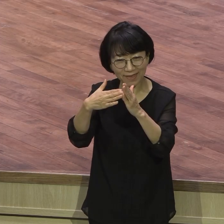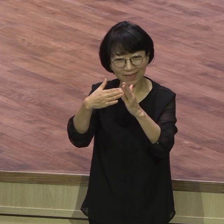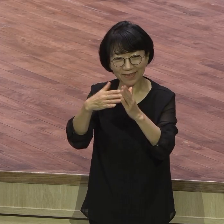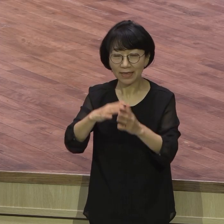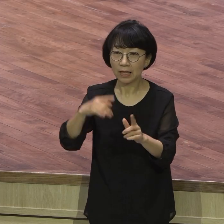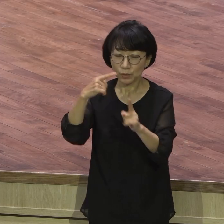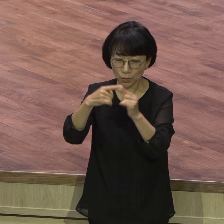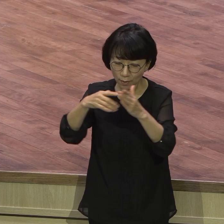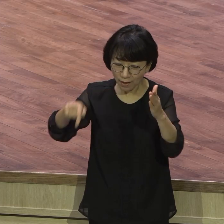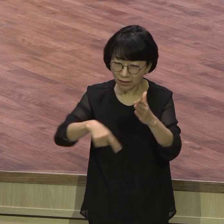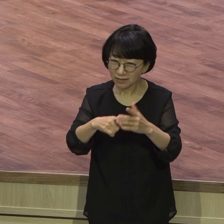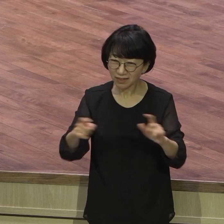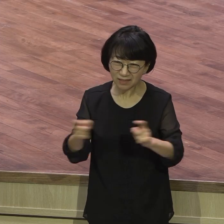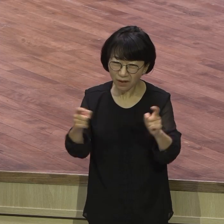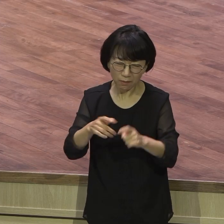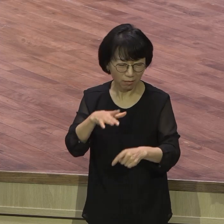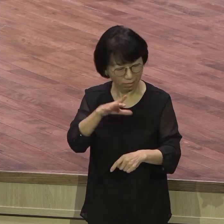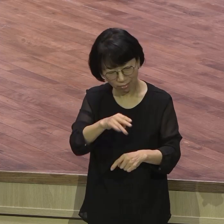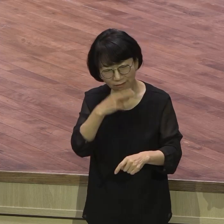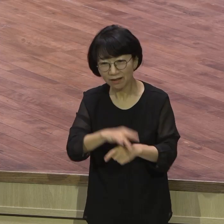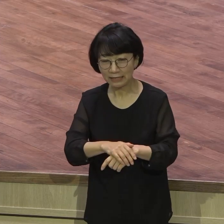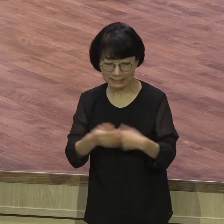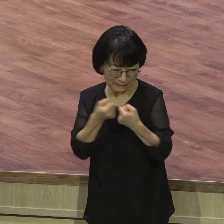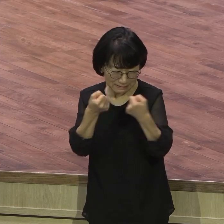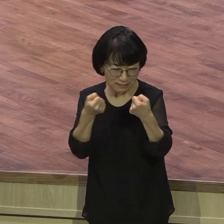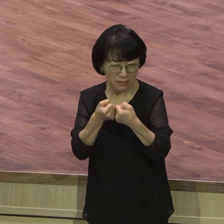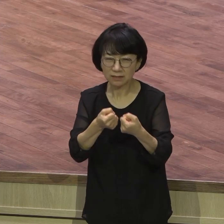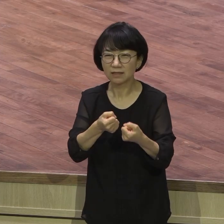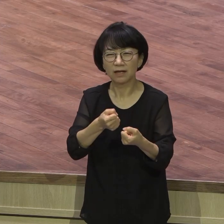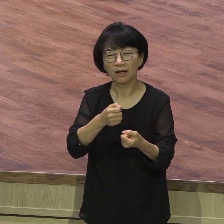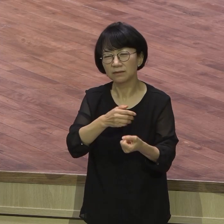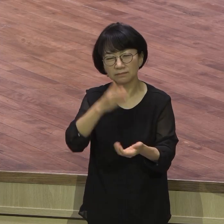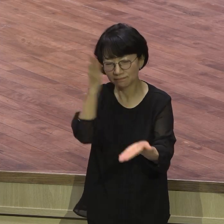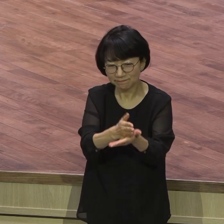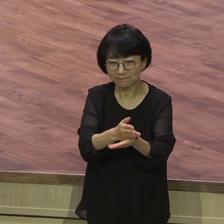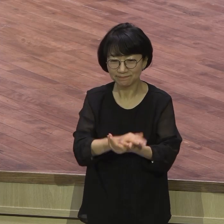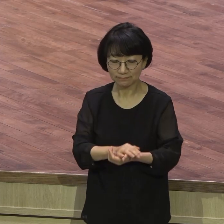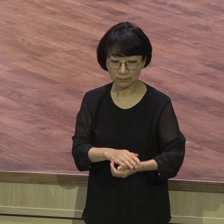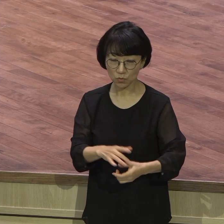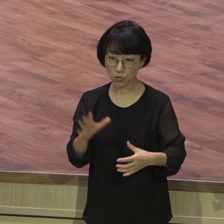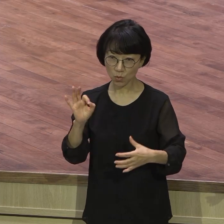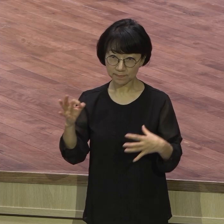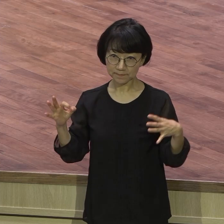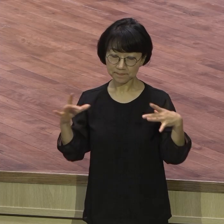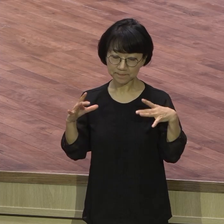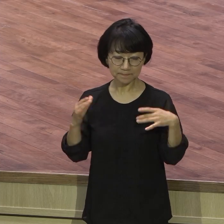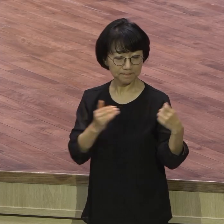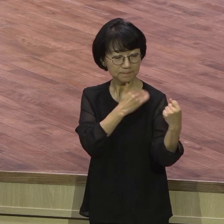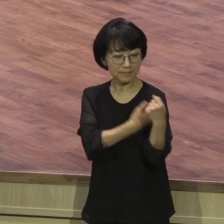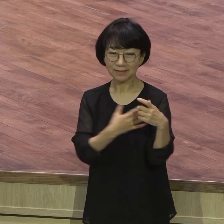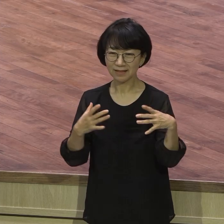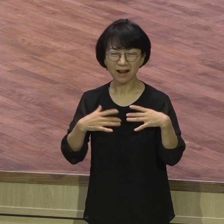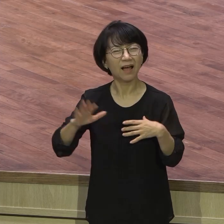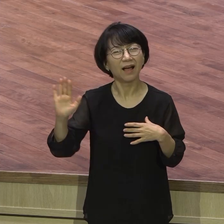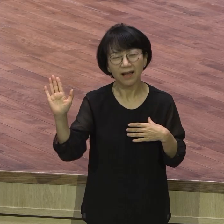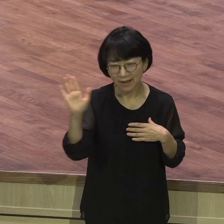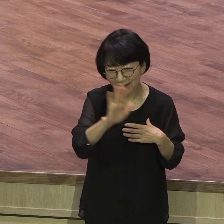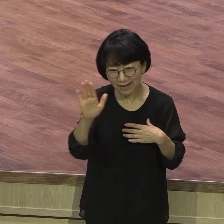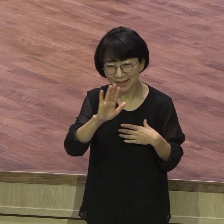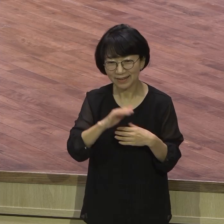경쟁하는 곳이 아니에요. 힘자랑하는 데가 아니에요. 돈자랑도 아니에요. 권력자랑도 아니에요. 여기는 구원받은 자들이